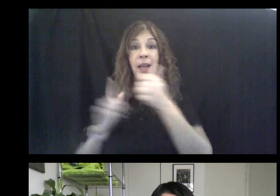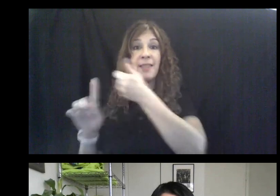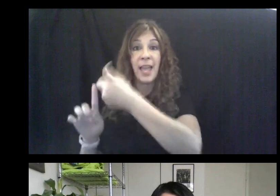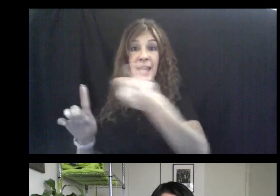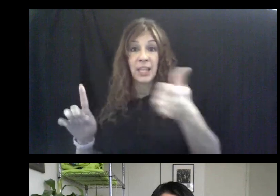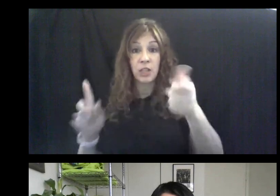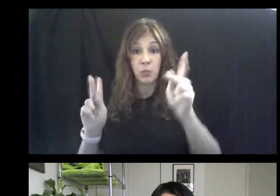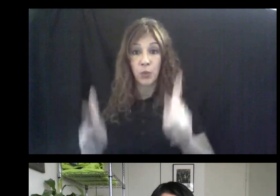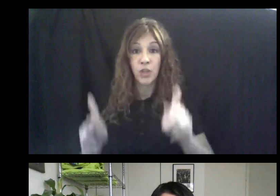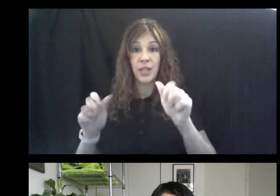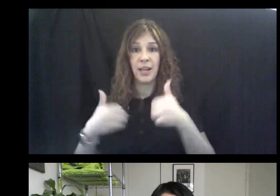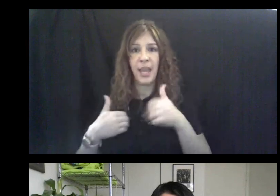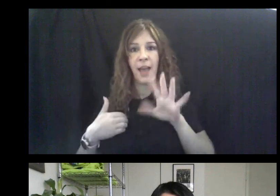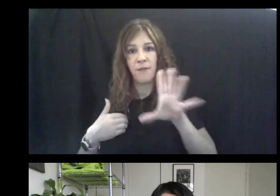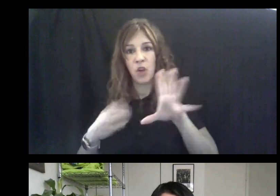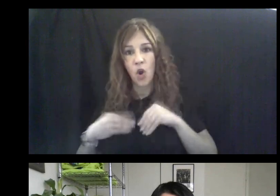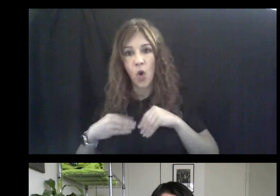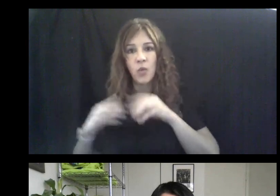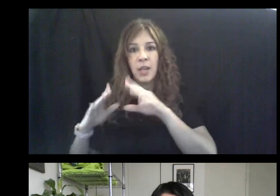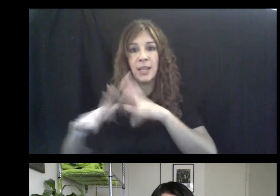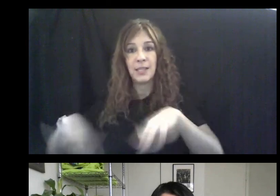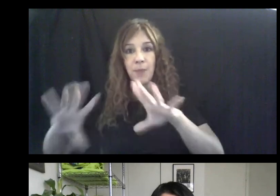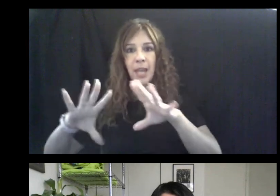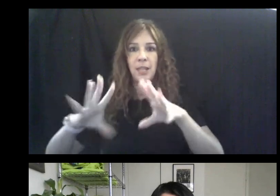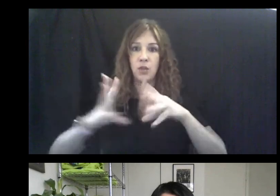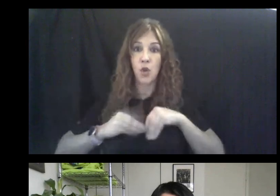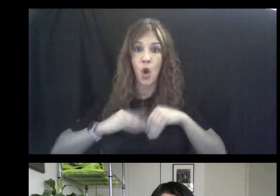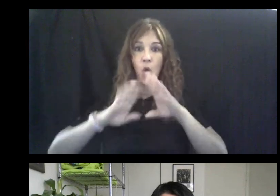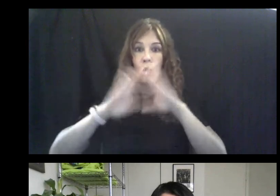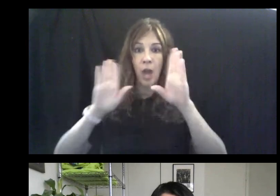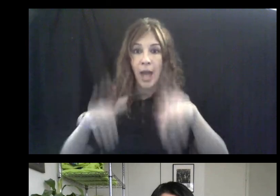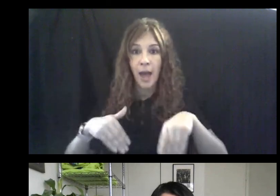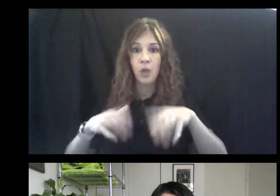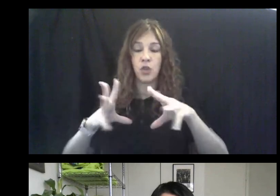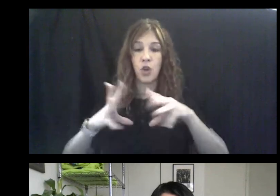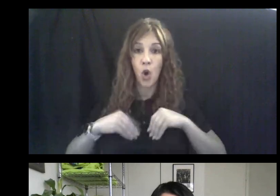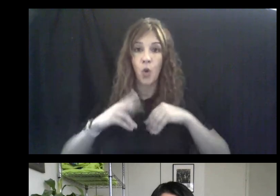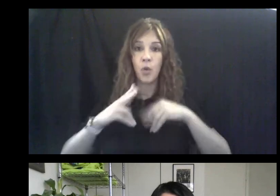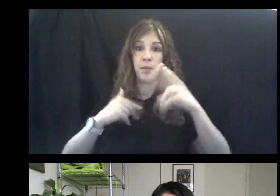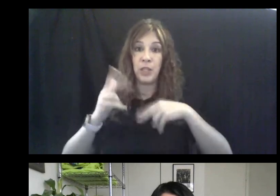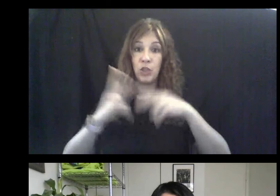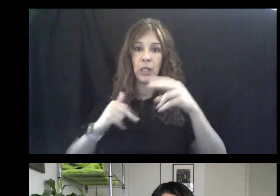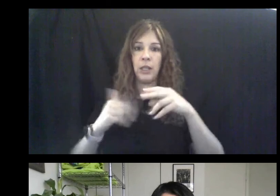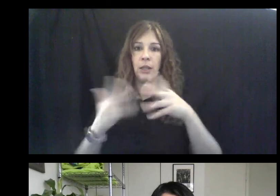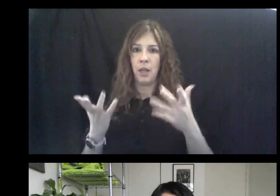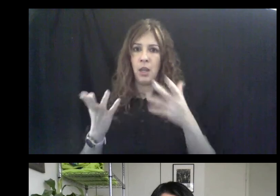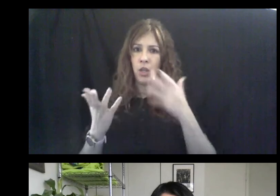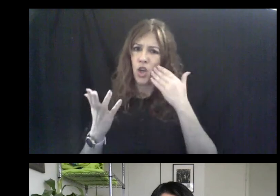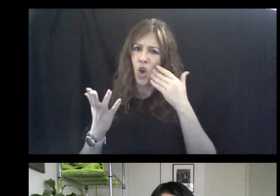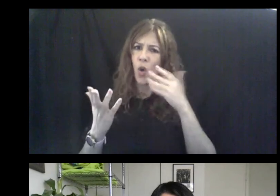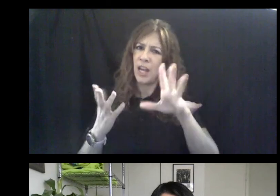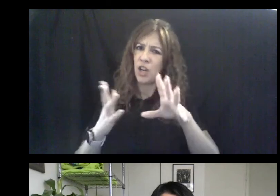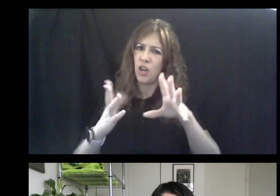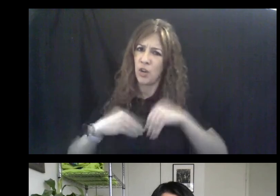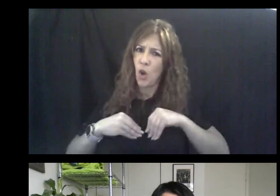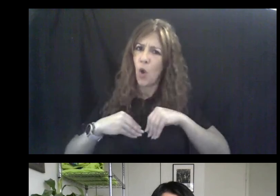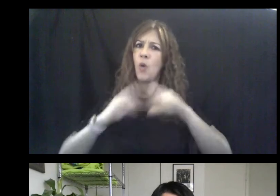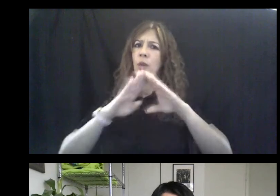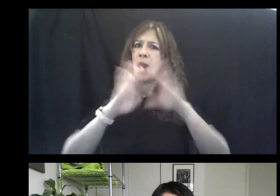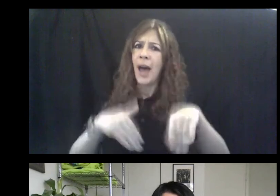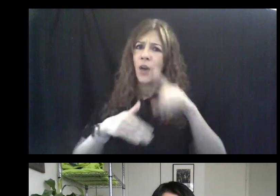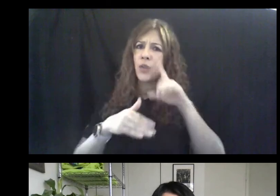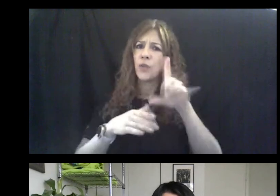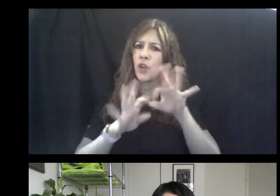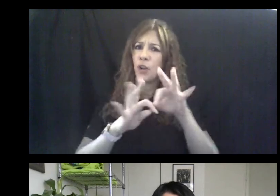espacio, ¿verdad? Pueda tener su casa, pueda tener el espacio para su familia, y creo que es una cosa muy, muy,